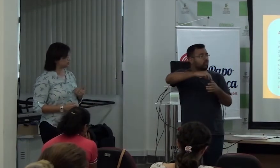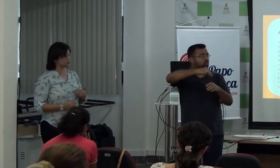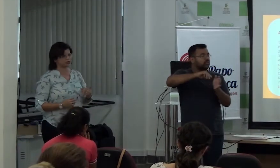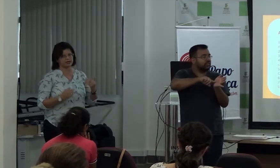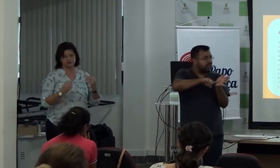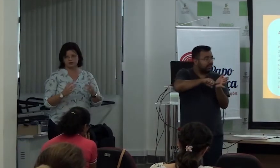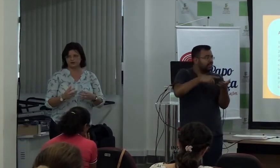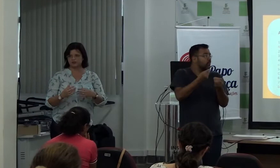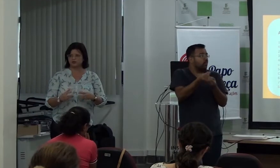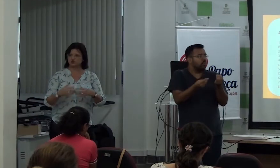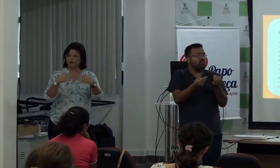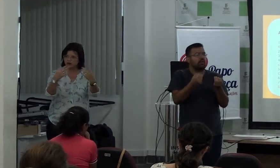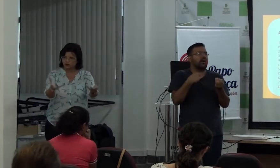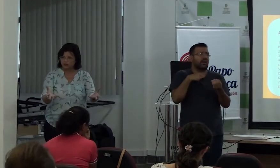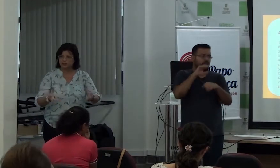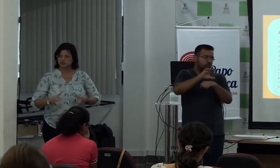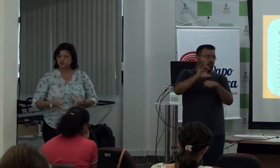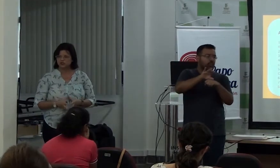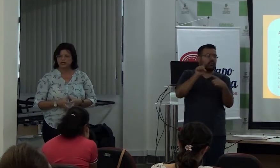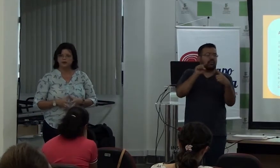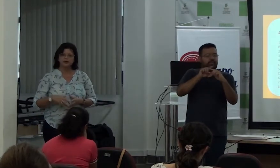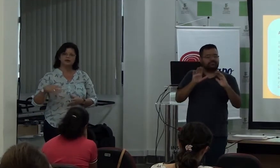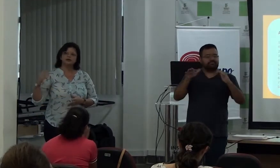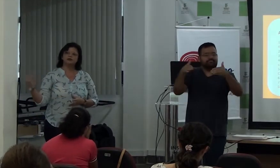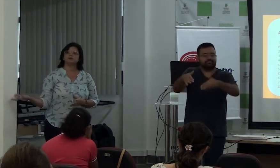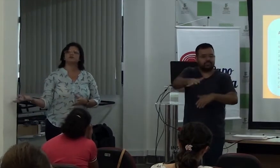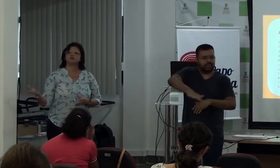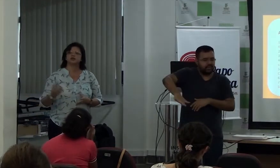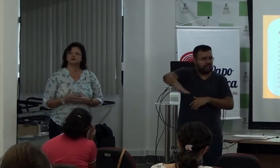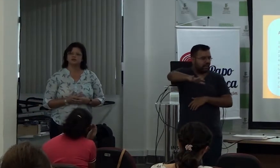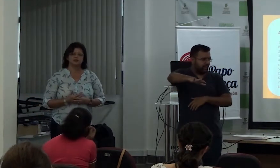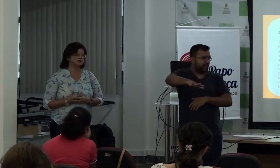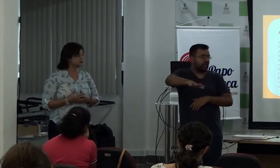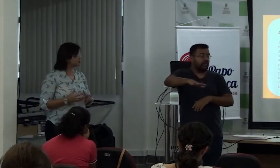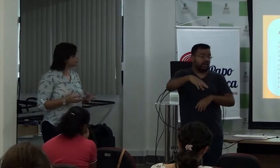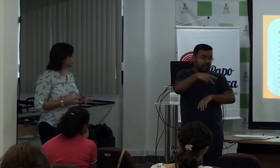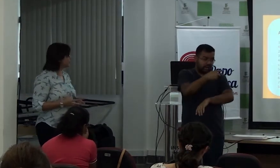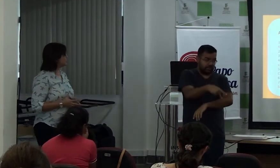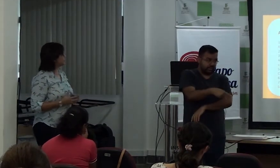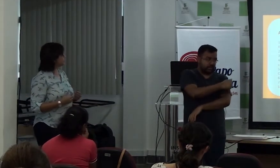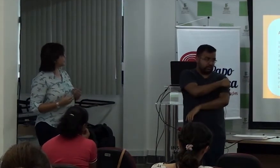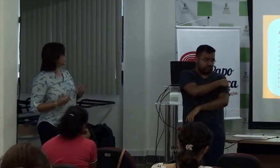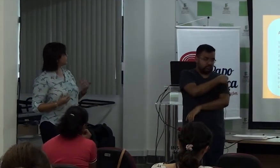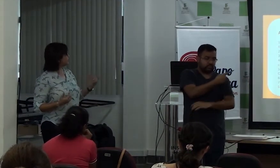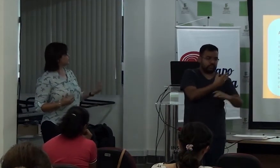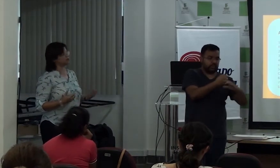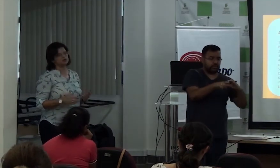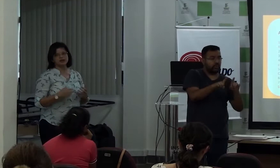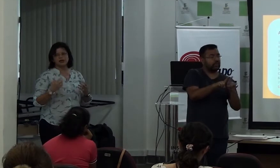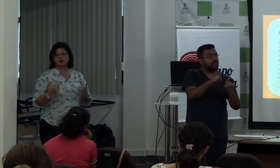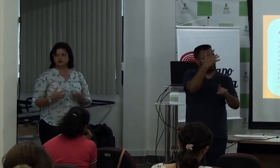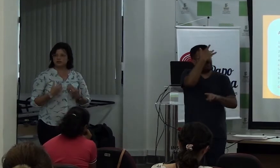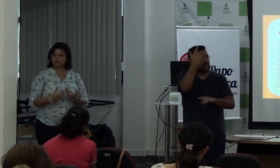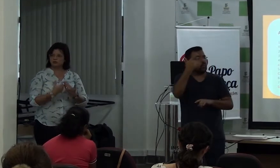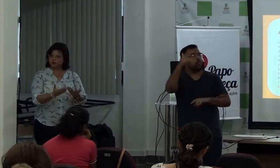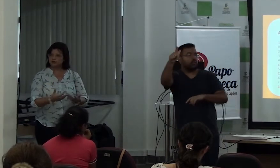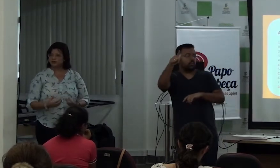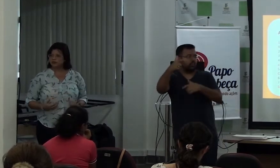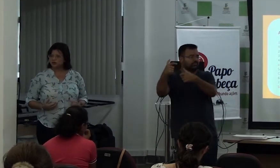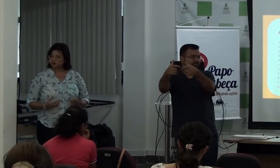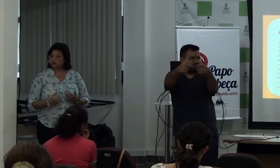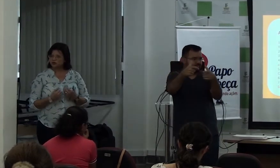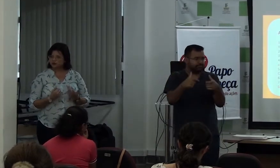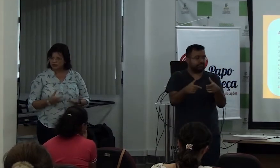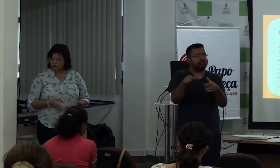cursos à distância, que são oferecidos para a comunidade em geral e também para os alunos aqui do CEFOR, para que eles consigam